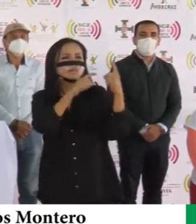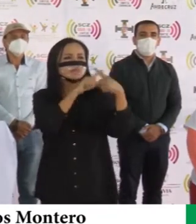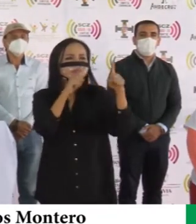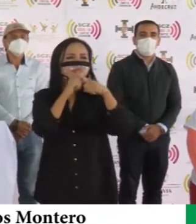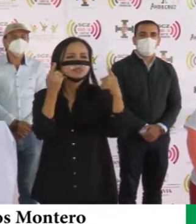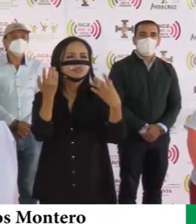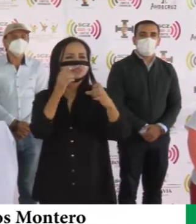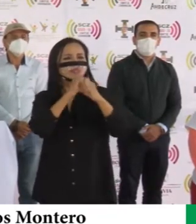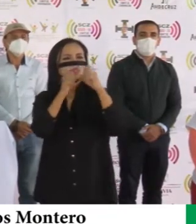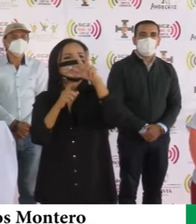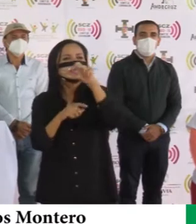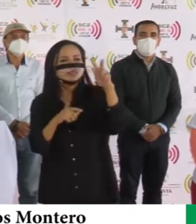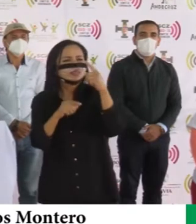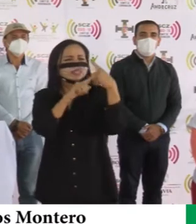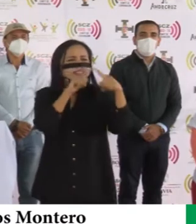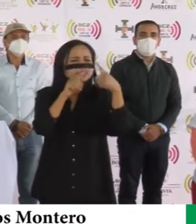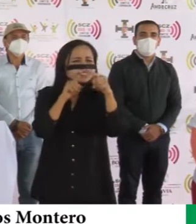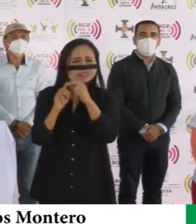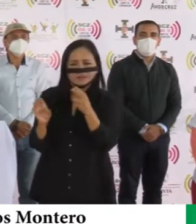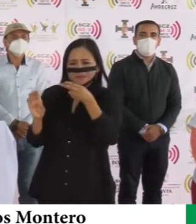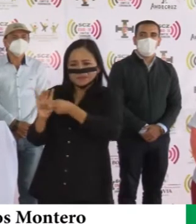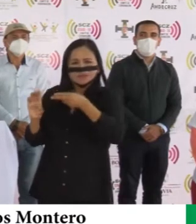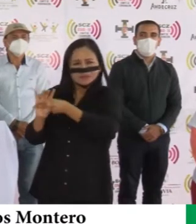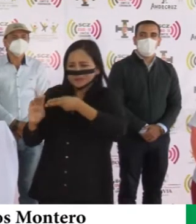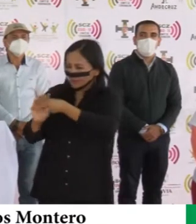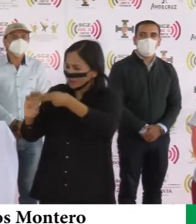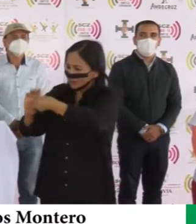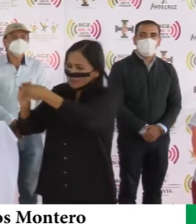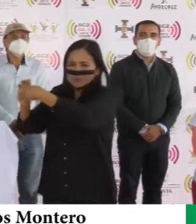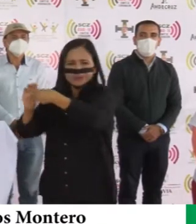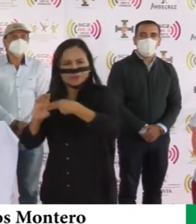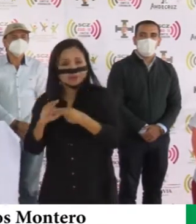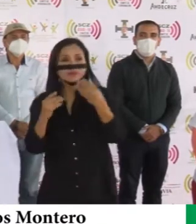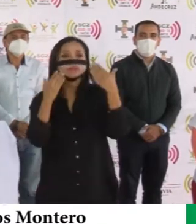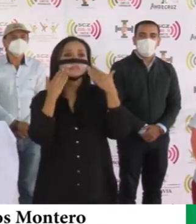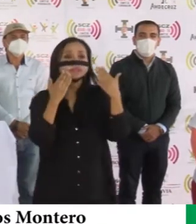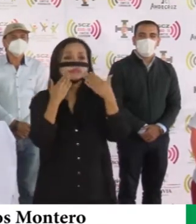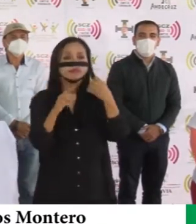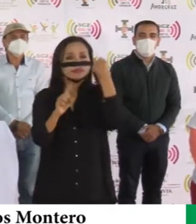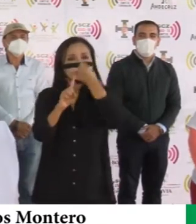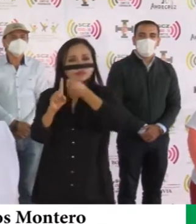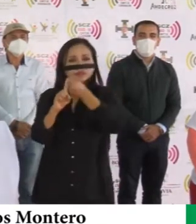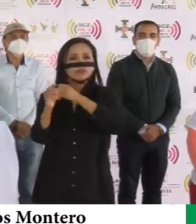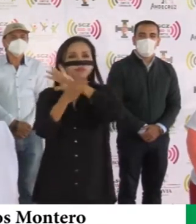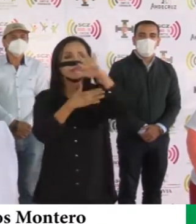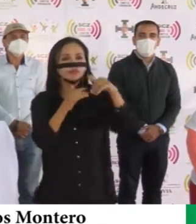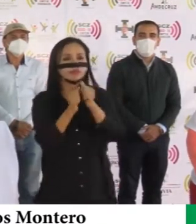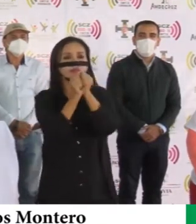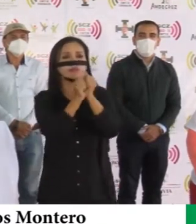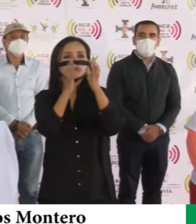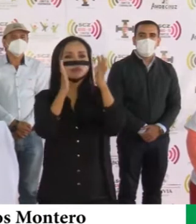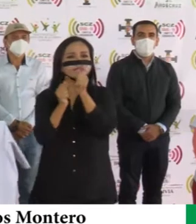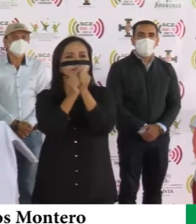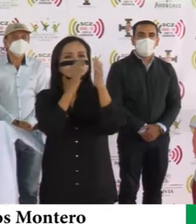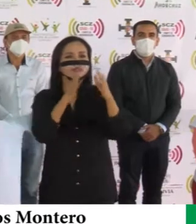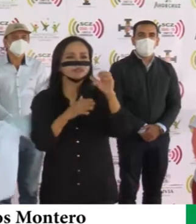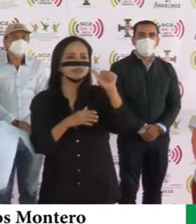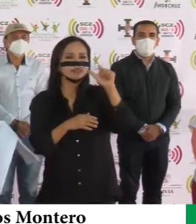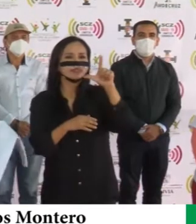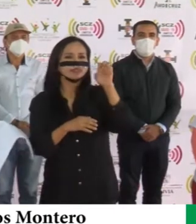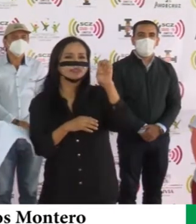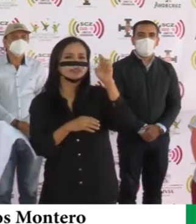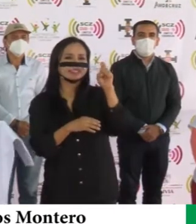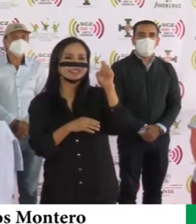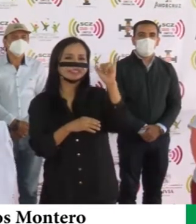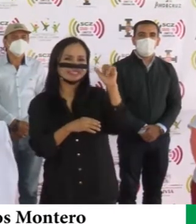revistas nocturnas y cadenas de radio. Tendremos, gracias a las gestiones también de la gente de Asbora, que este